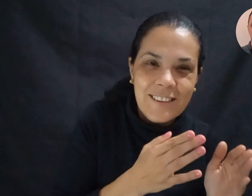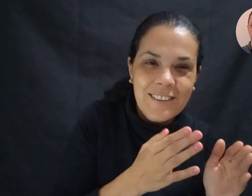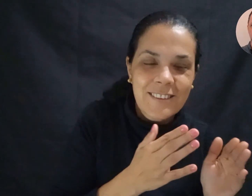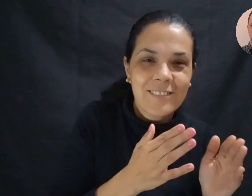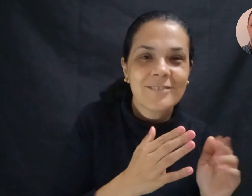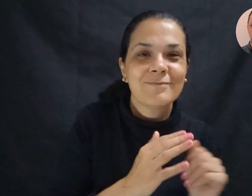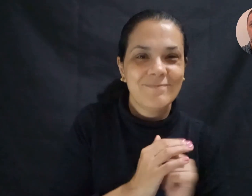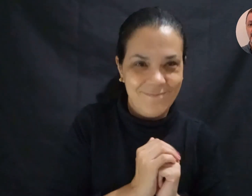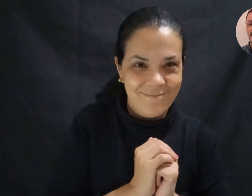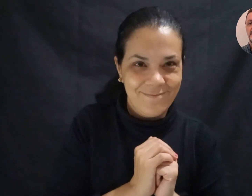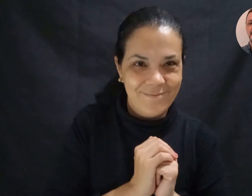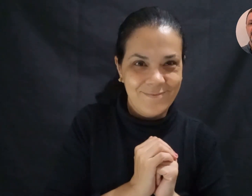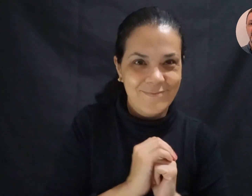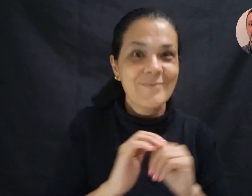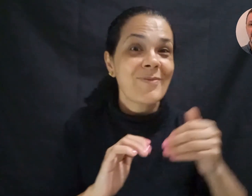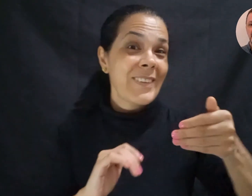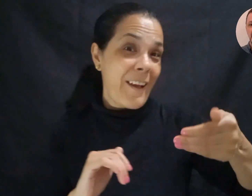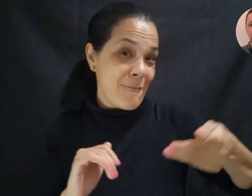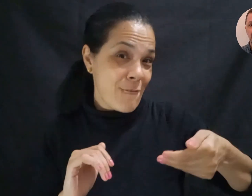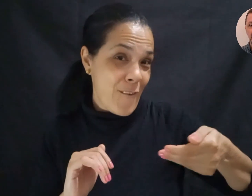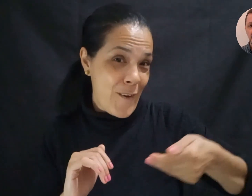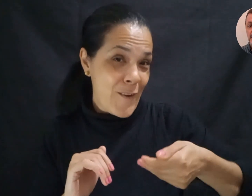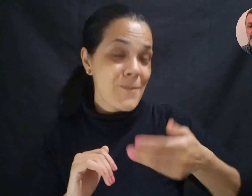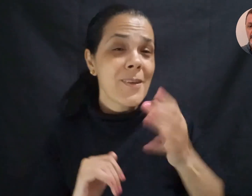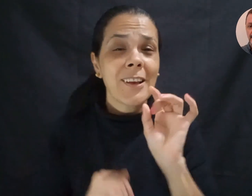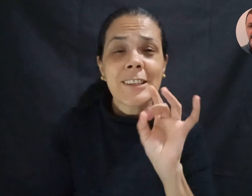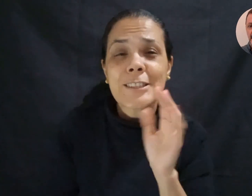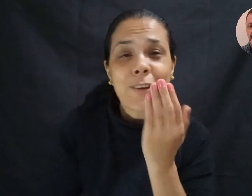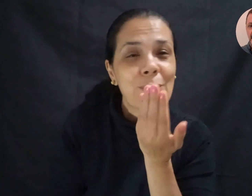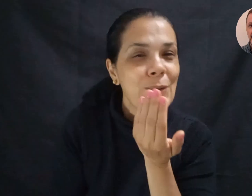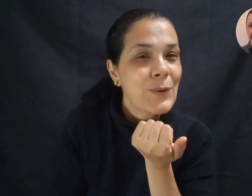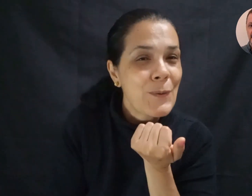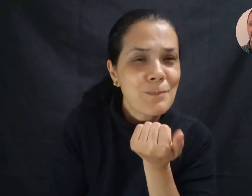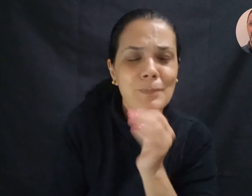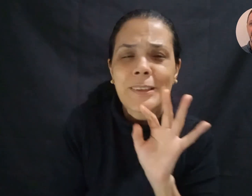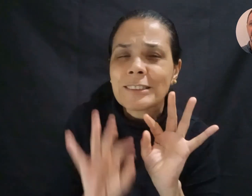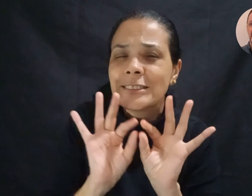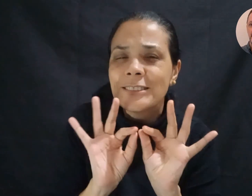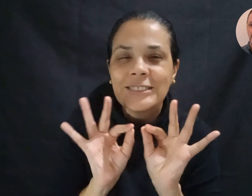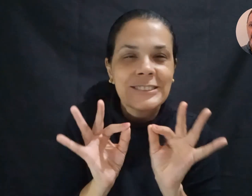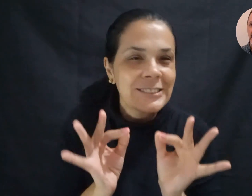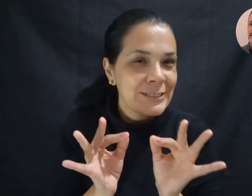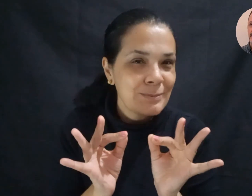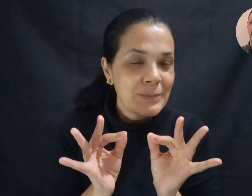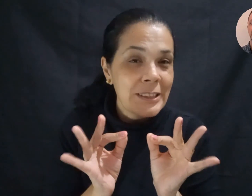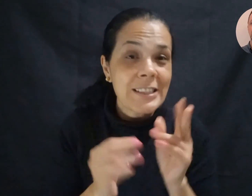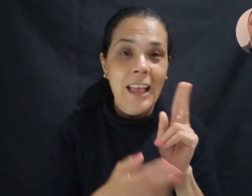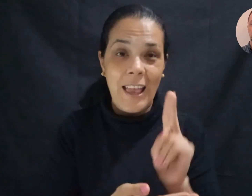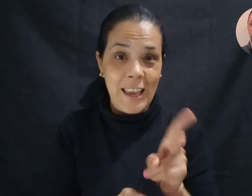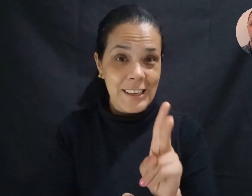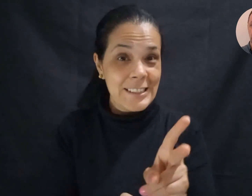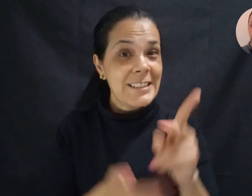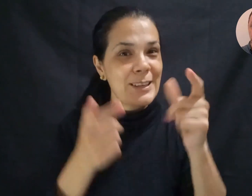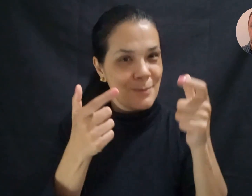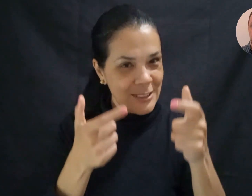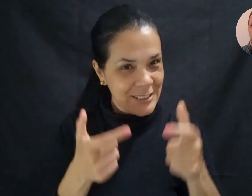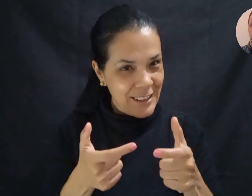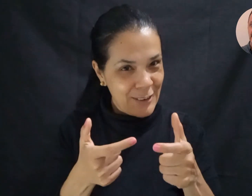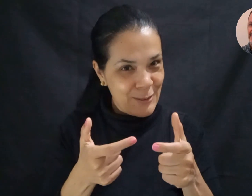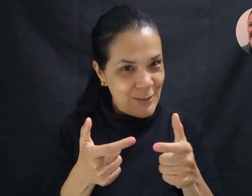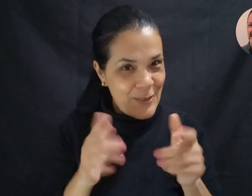mais. E quando sente fome, ele apenas come. Ele sempre está no lugar onde deve estar. Ou